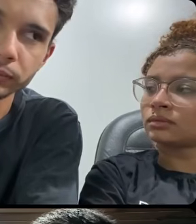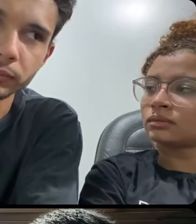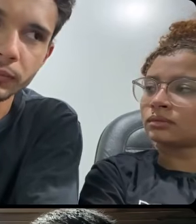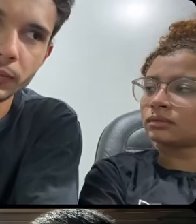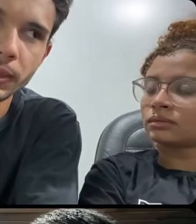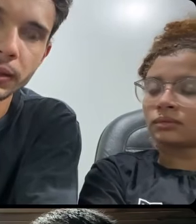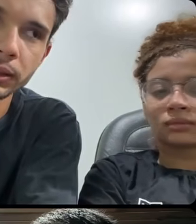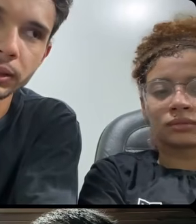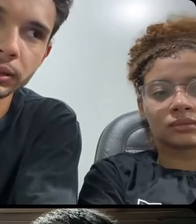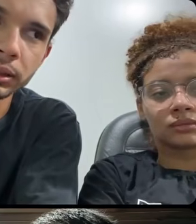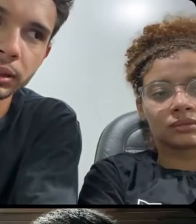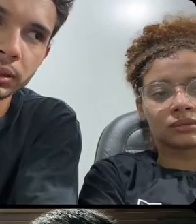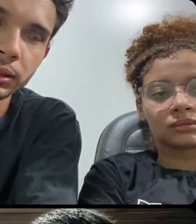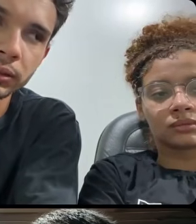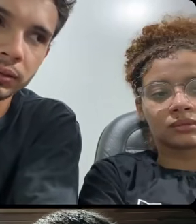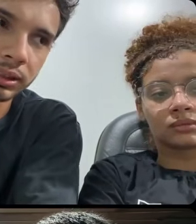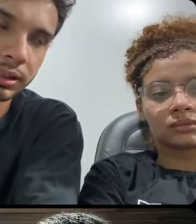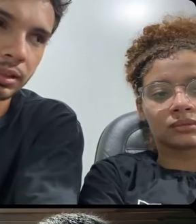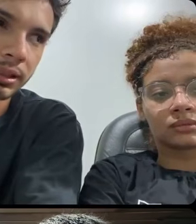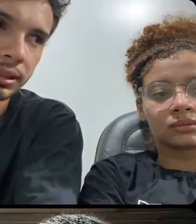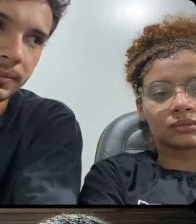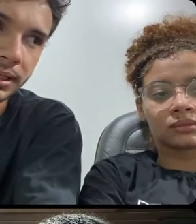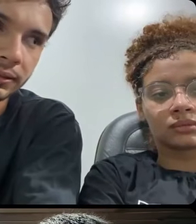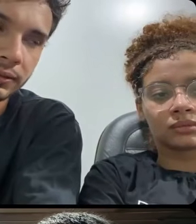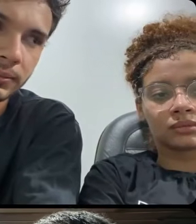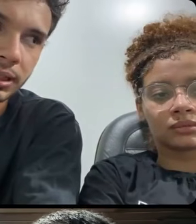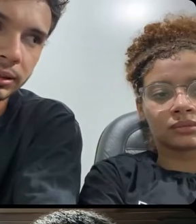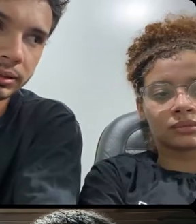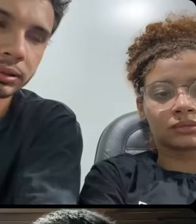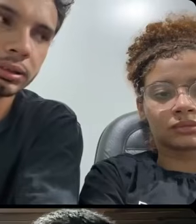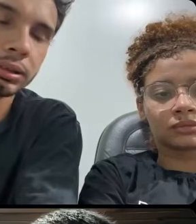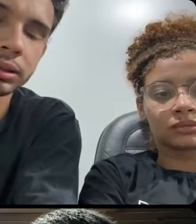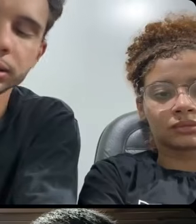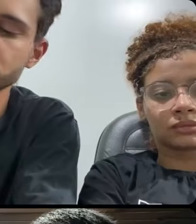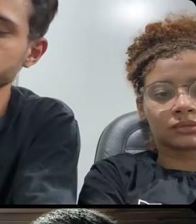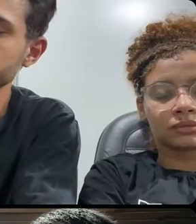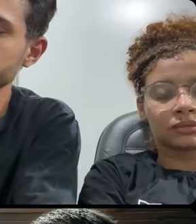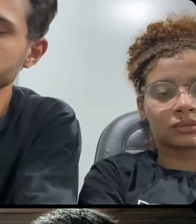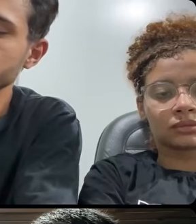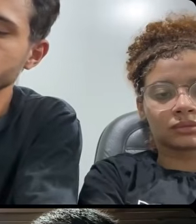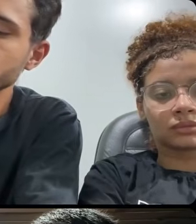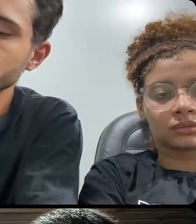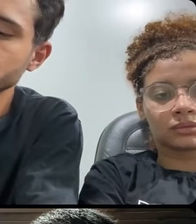depressão, né, que eu não conseguia arrumar trabalho e tudo mais,